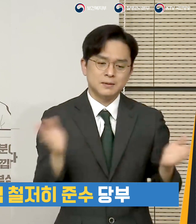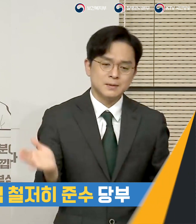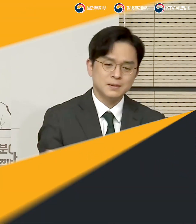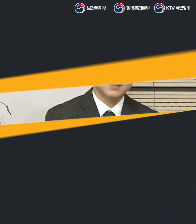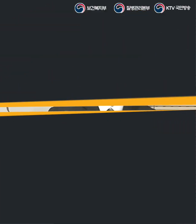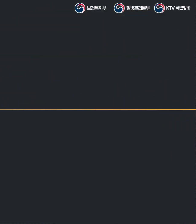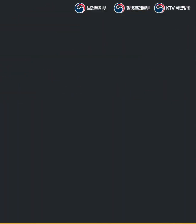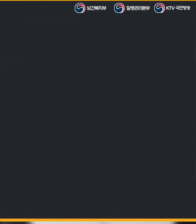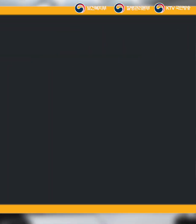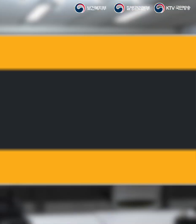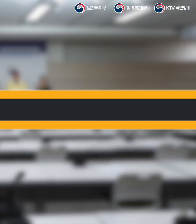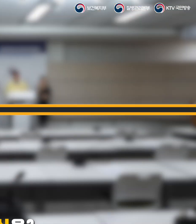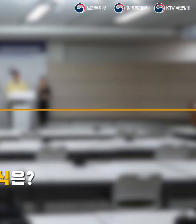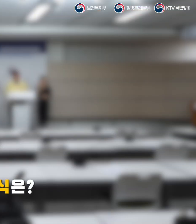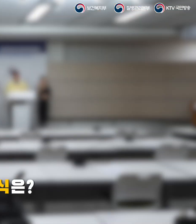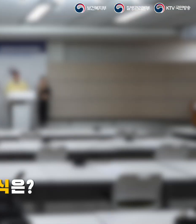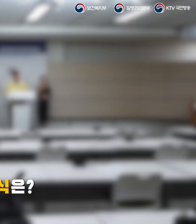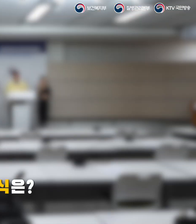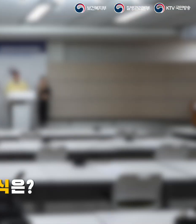것을 당부드립니다.